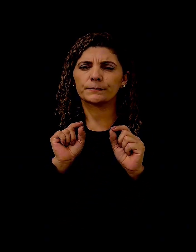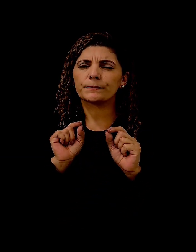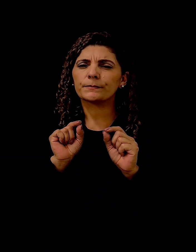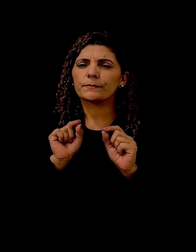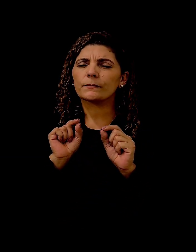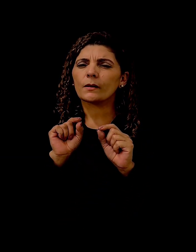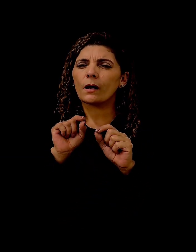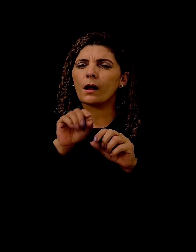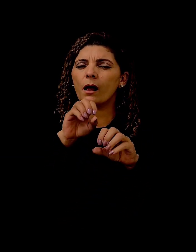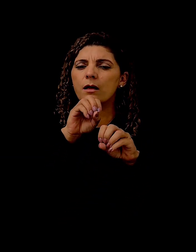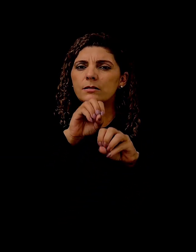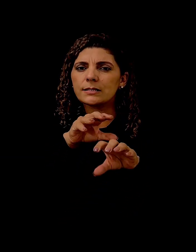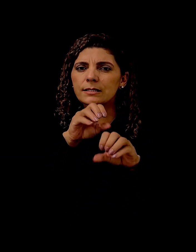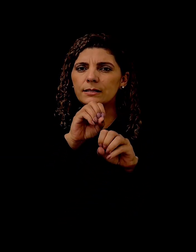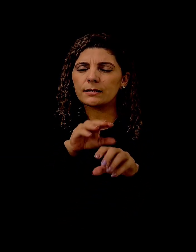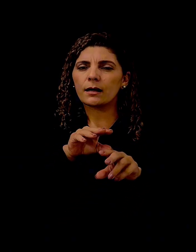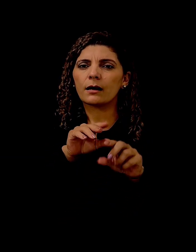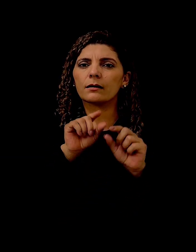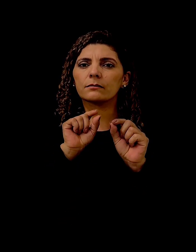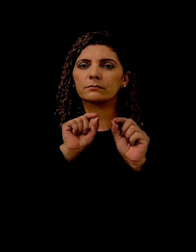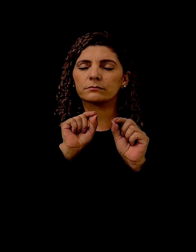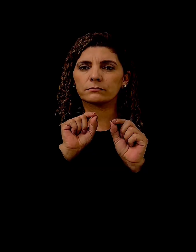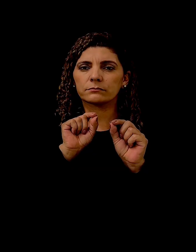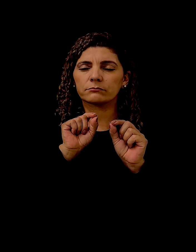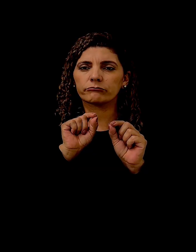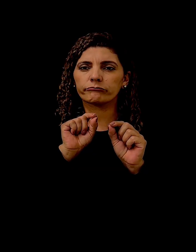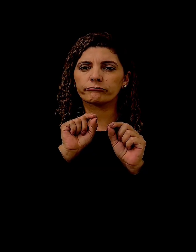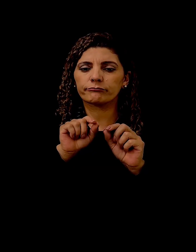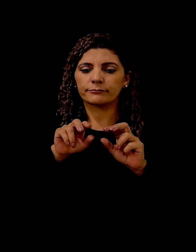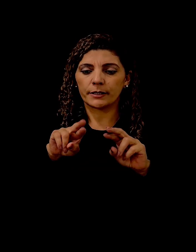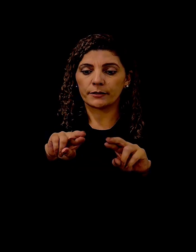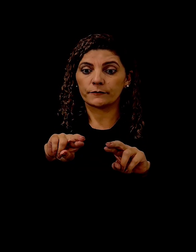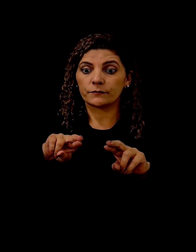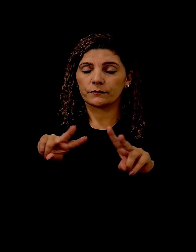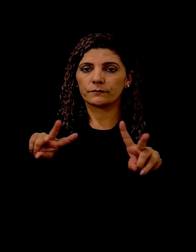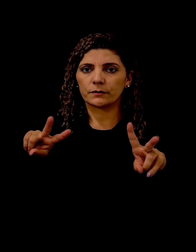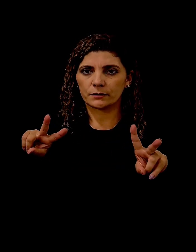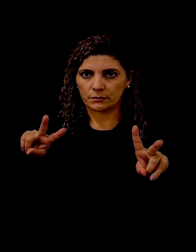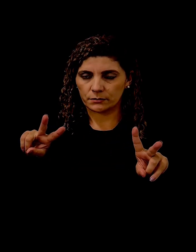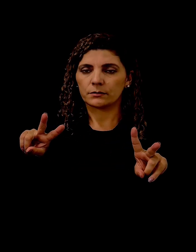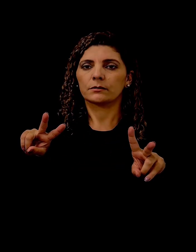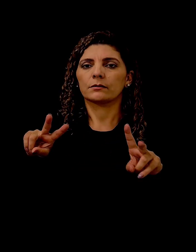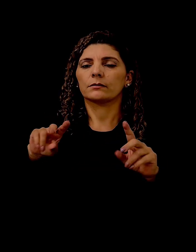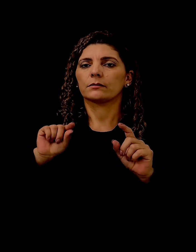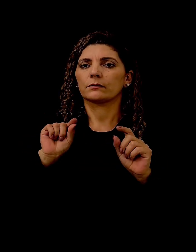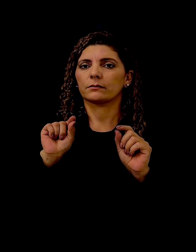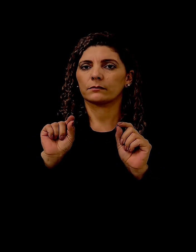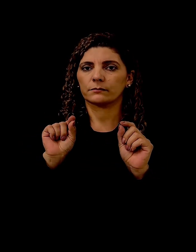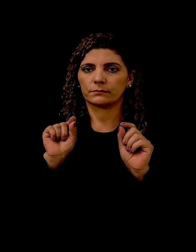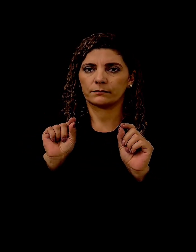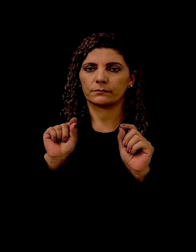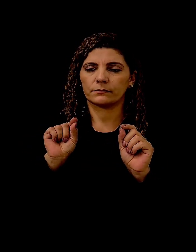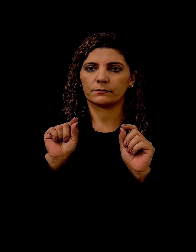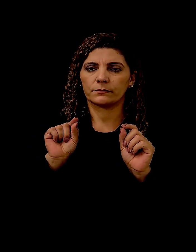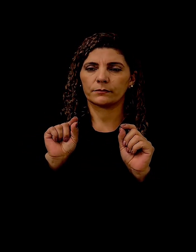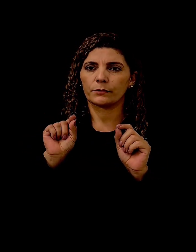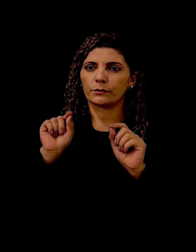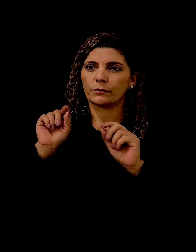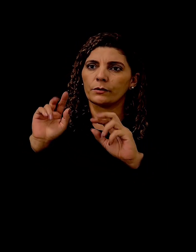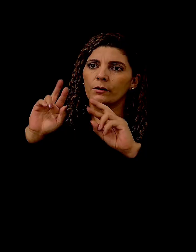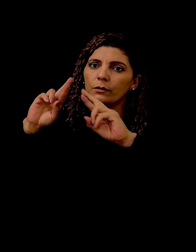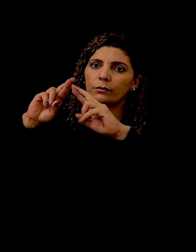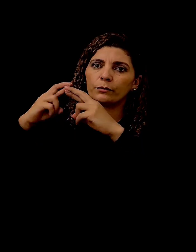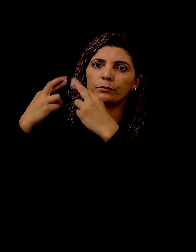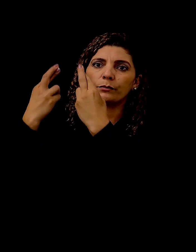ensinando as pessoas a diferença entre o reino